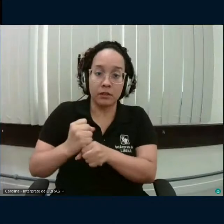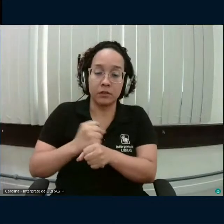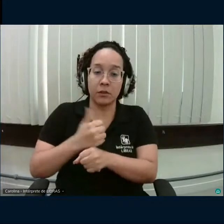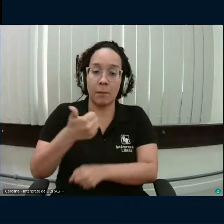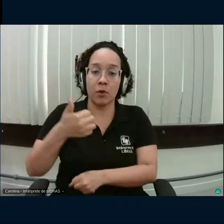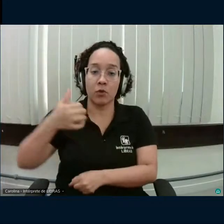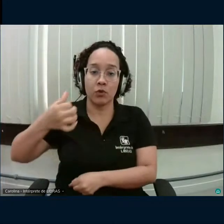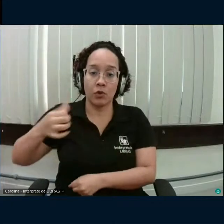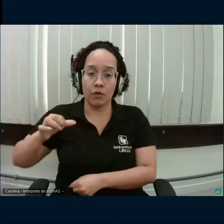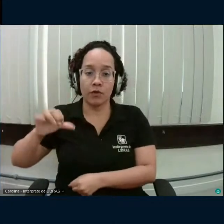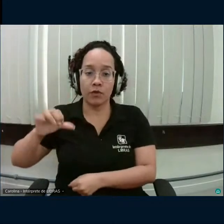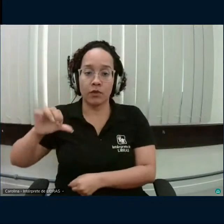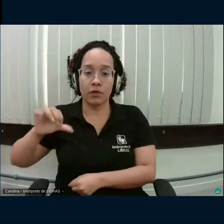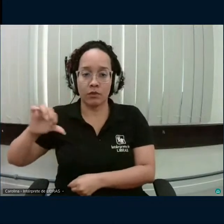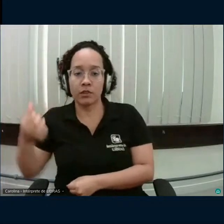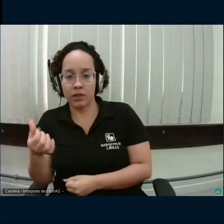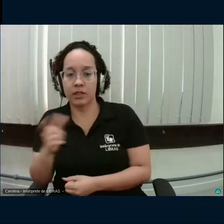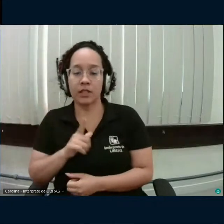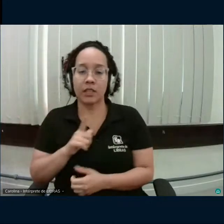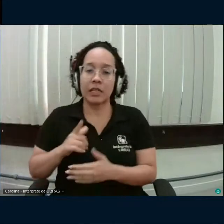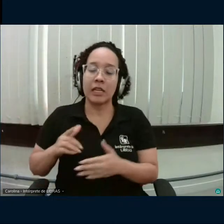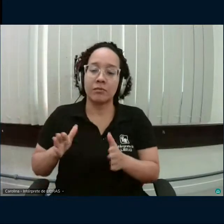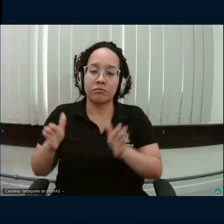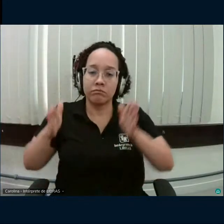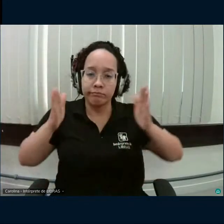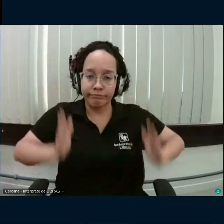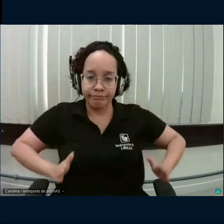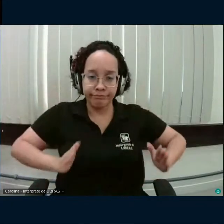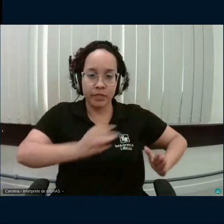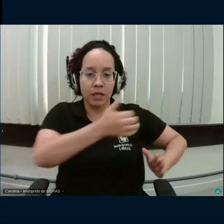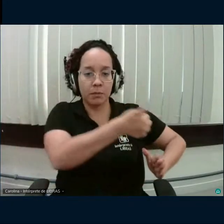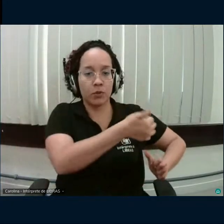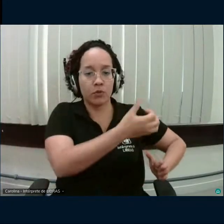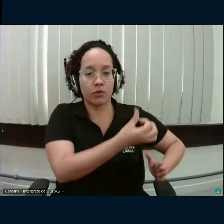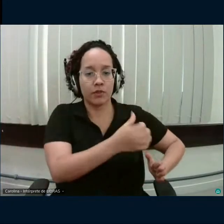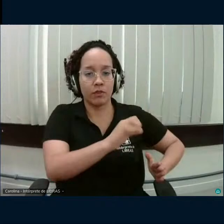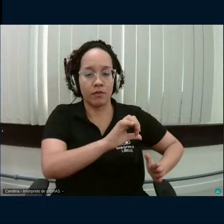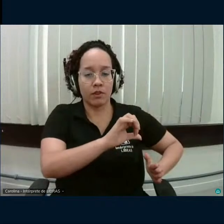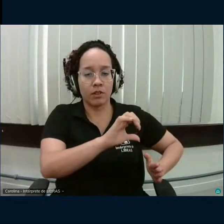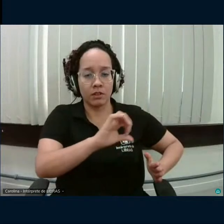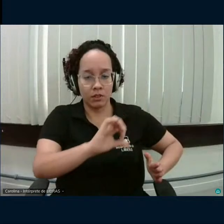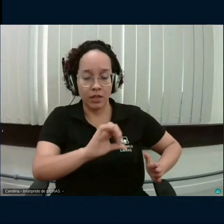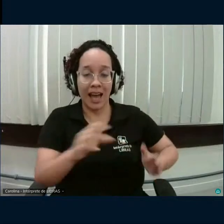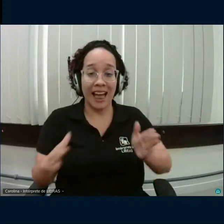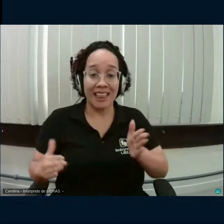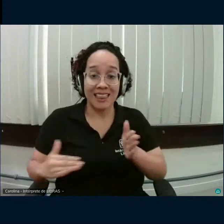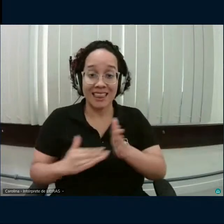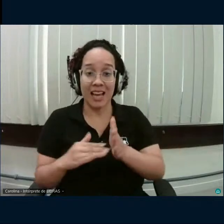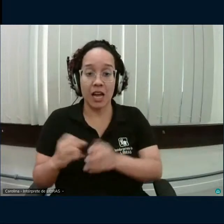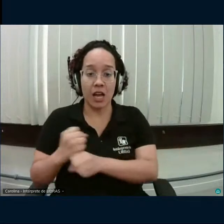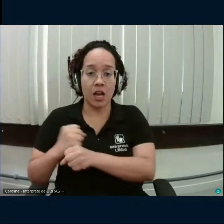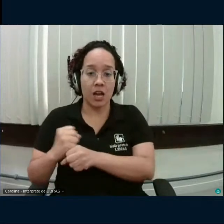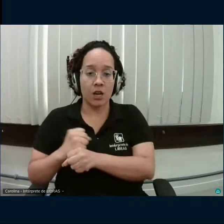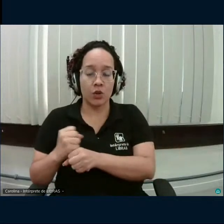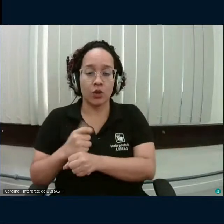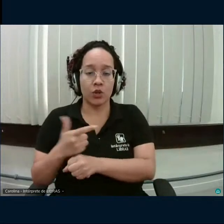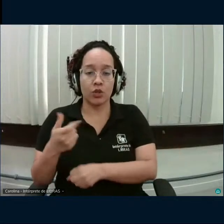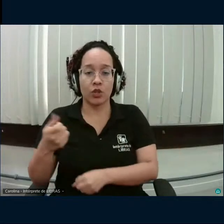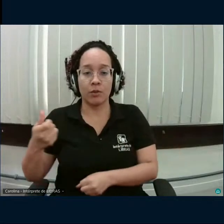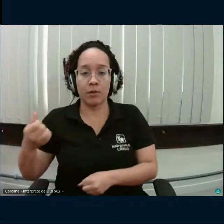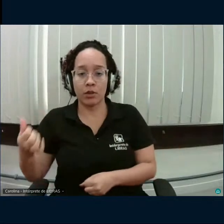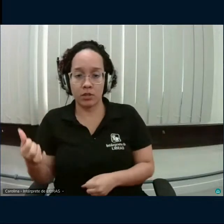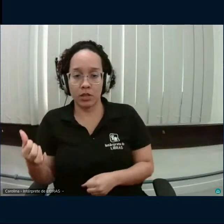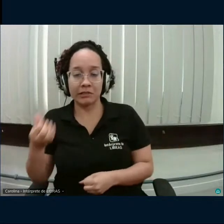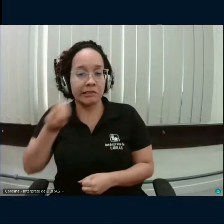1996. Né? De 96 até 2016, quando se tem o início da atual reforma, foram várias as tentativas